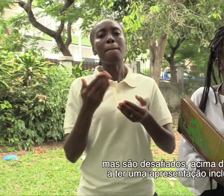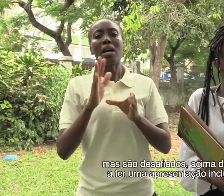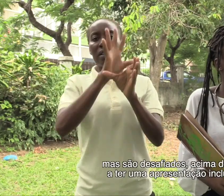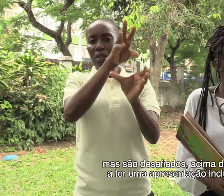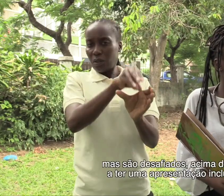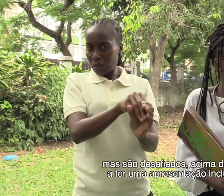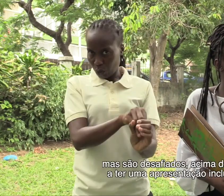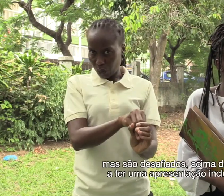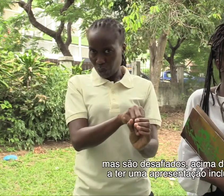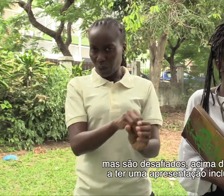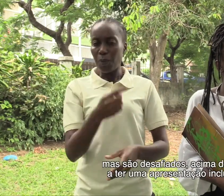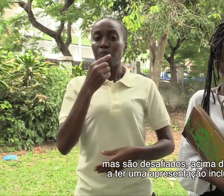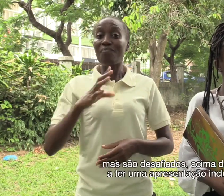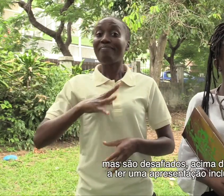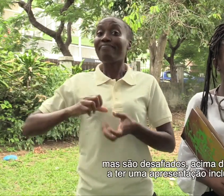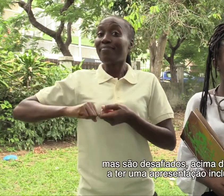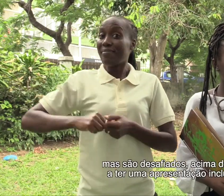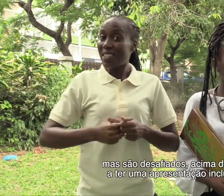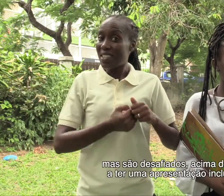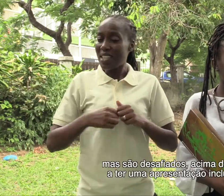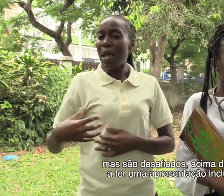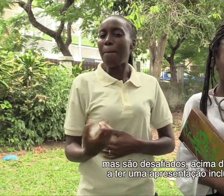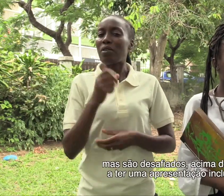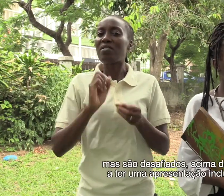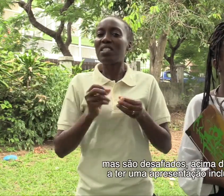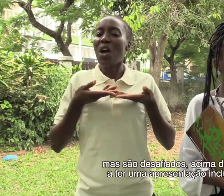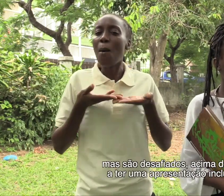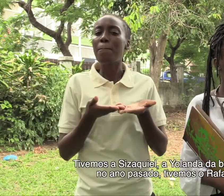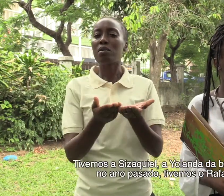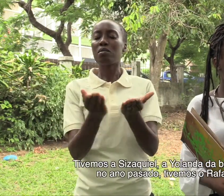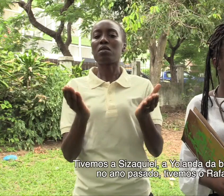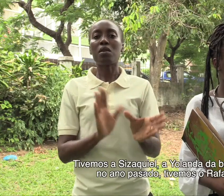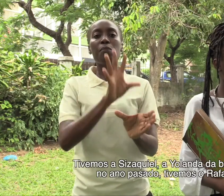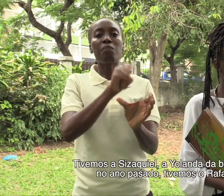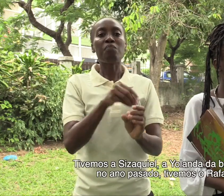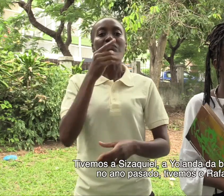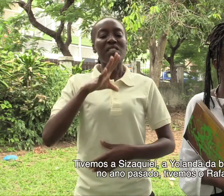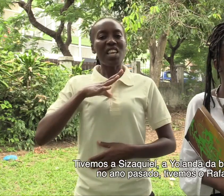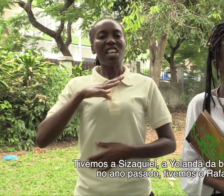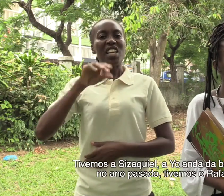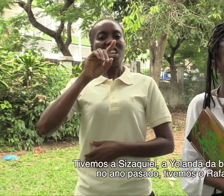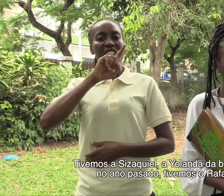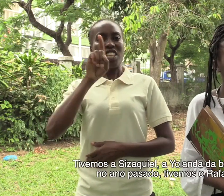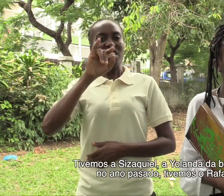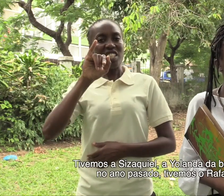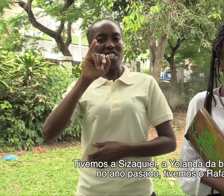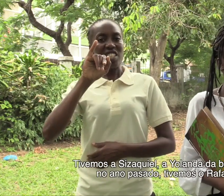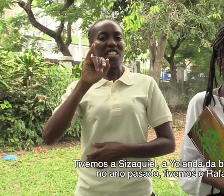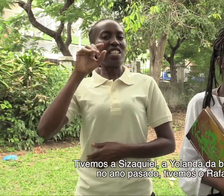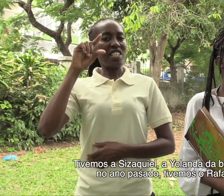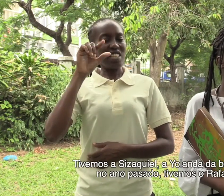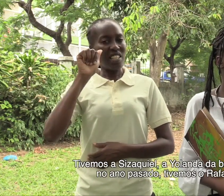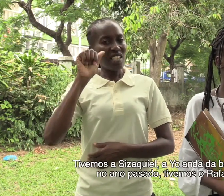são desafiados, acima de tudo, a terem uma apresentação inclusiva. Nós tivemos a Cisa Ekel, tivemos a Yolanda da Banda Cacana no ano